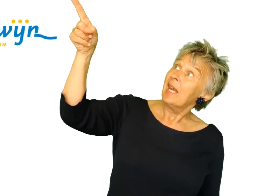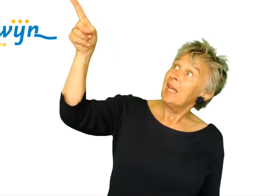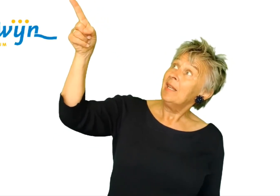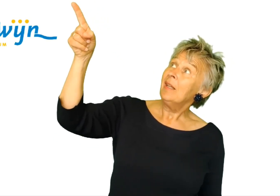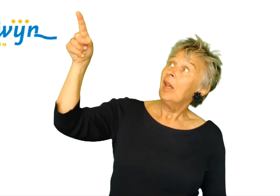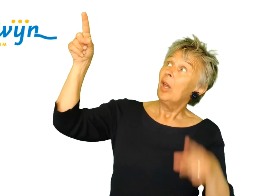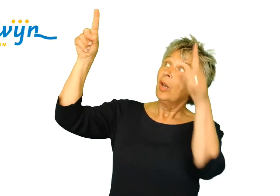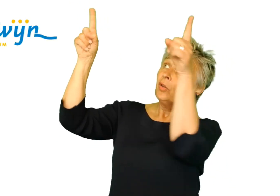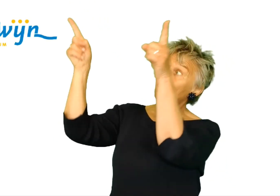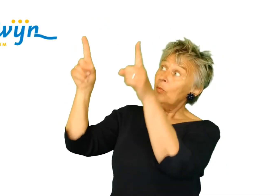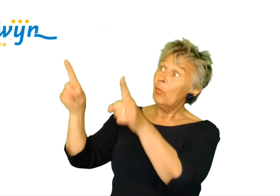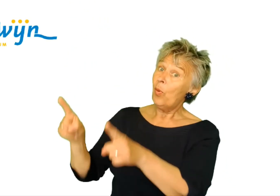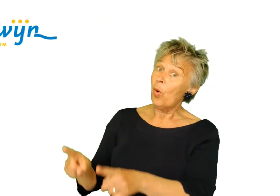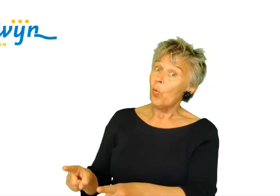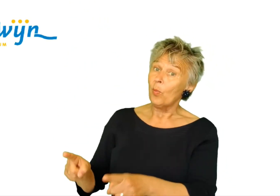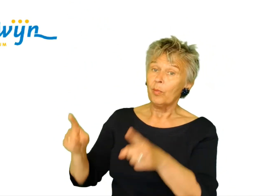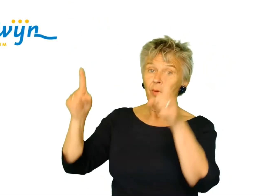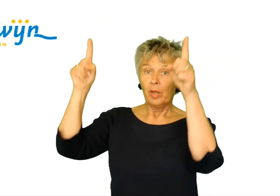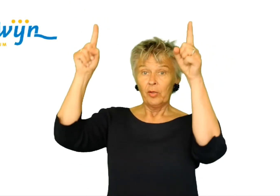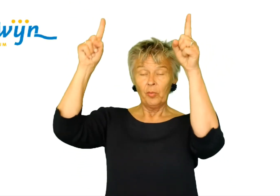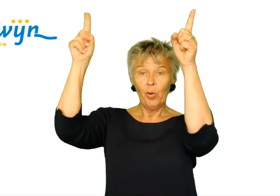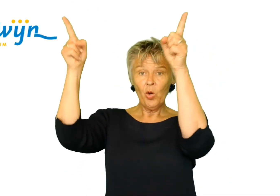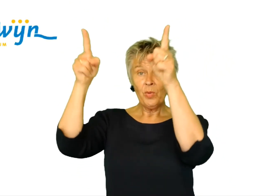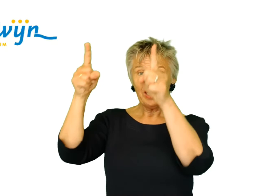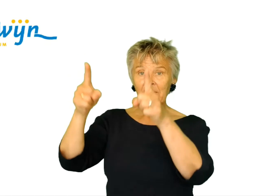in de boom. De boom is een